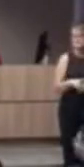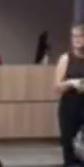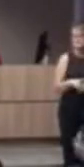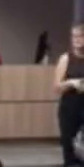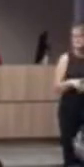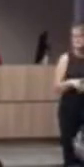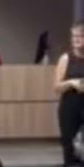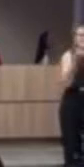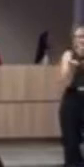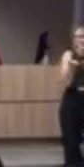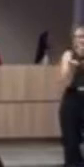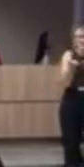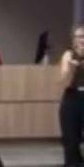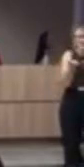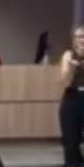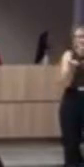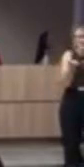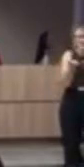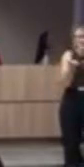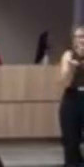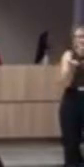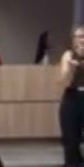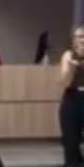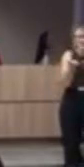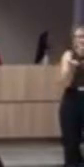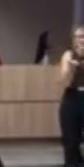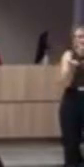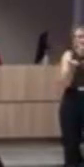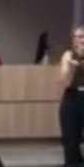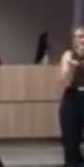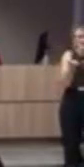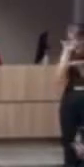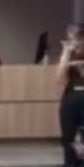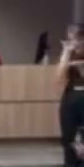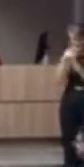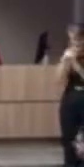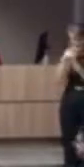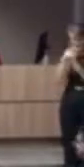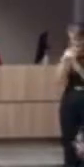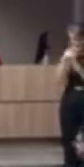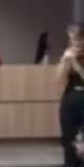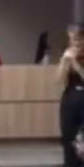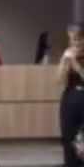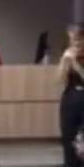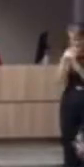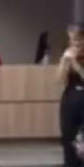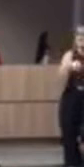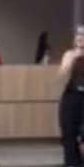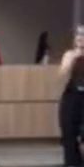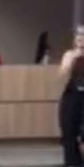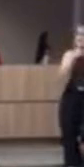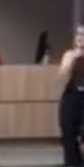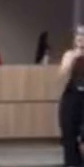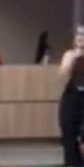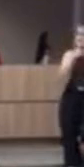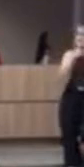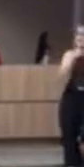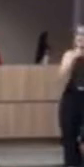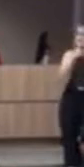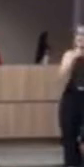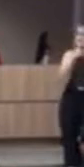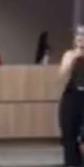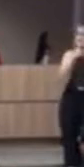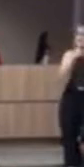Eu, quando me disponho a cuidar de alguém, dentro de uma instituição, tenho que construir com ele aquele cuidado. Não